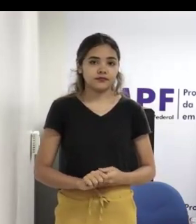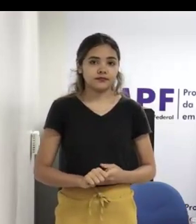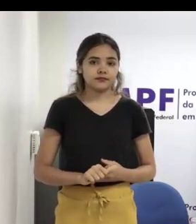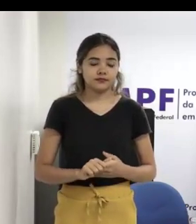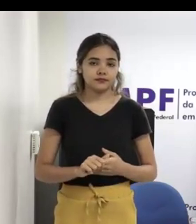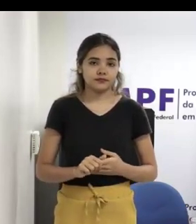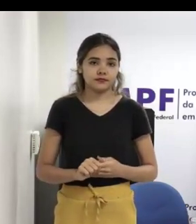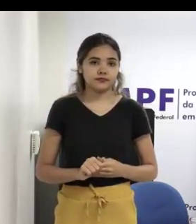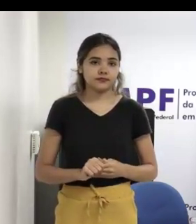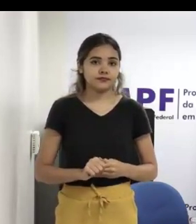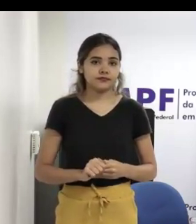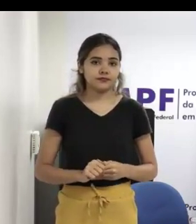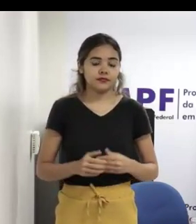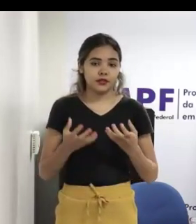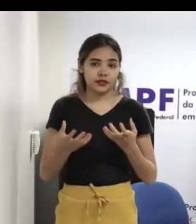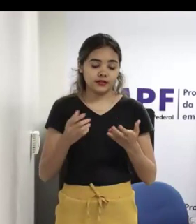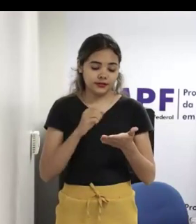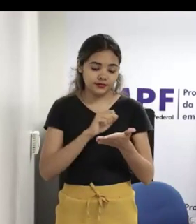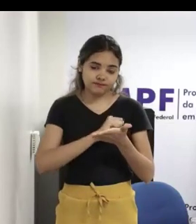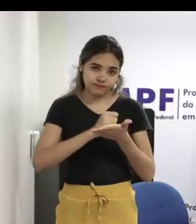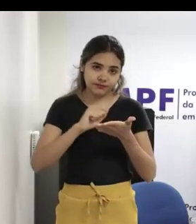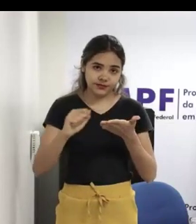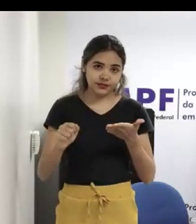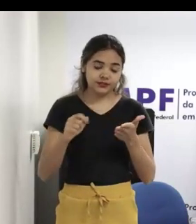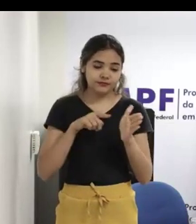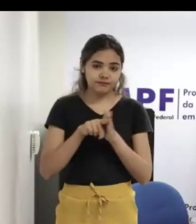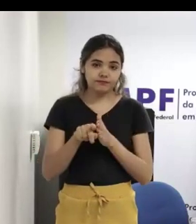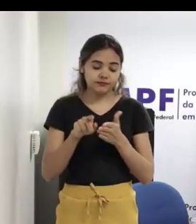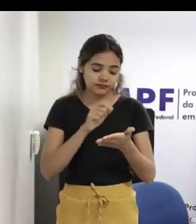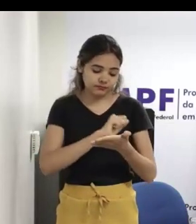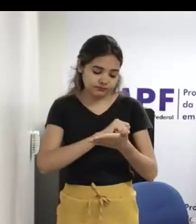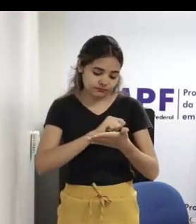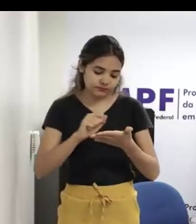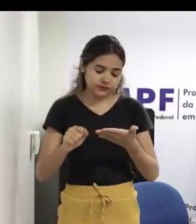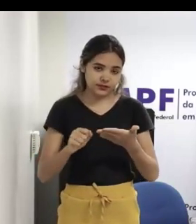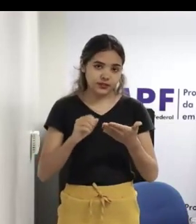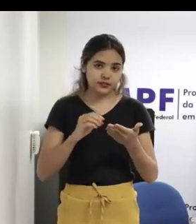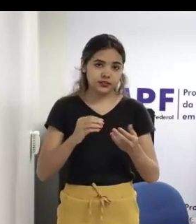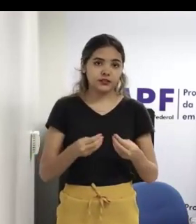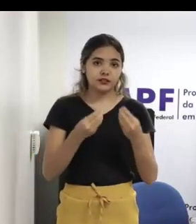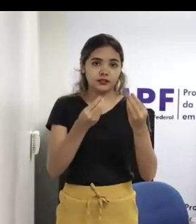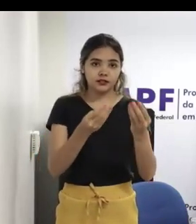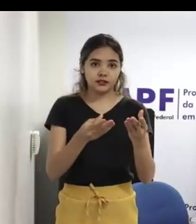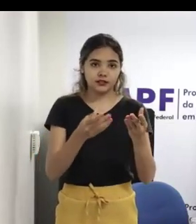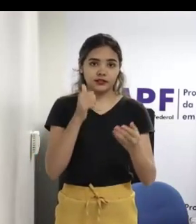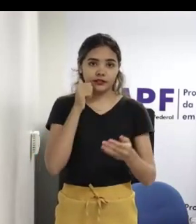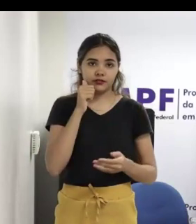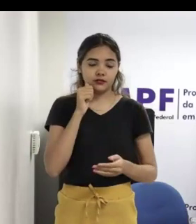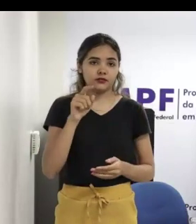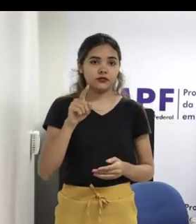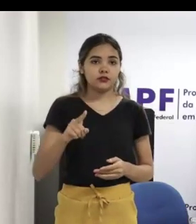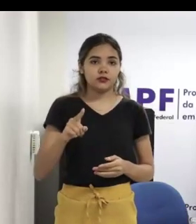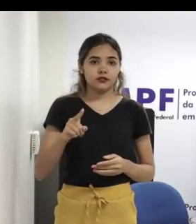pode Eh escrever a pergunta e entregar paraa Mariana que a gente faz aqui a at triagem Às vezes as perguntas se